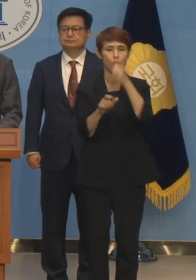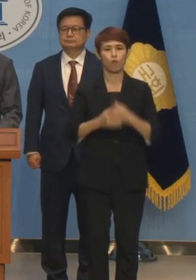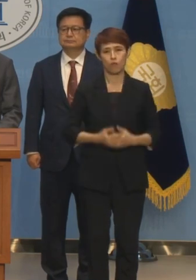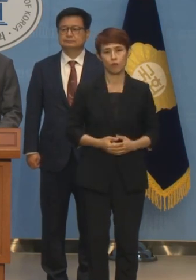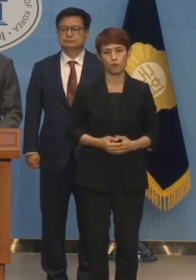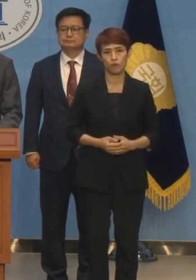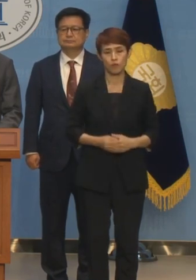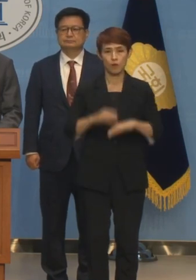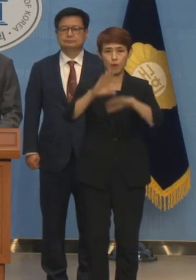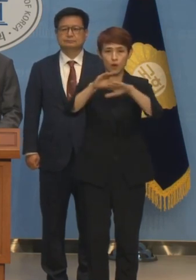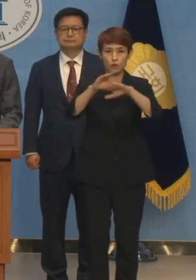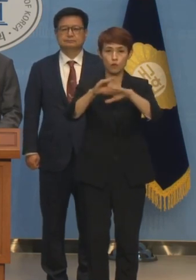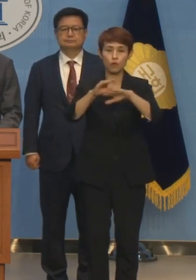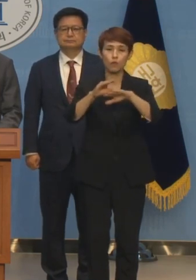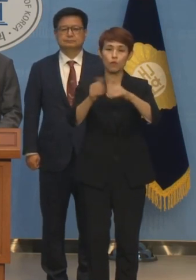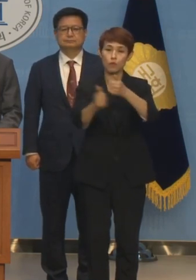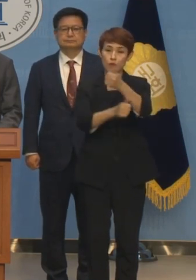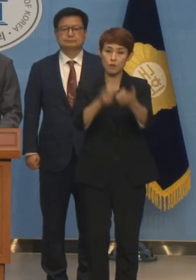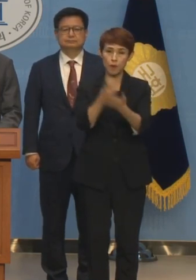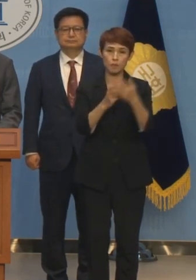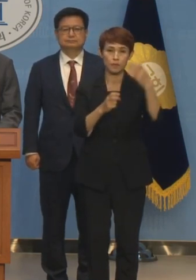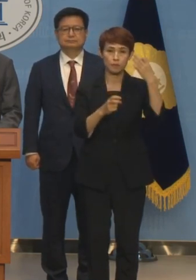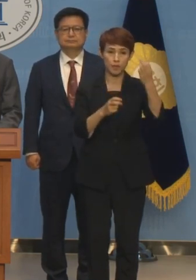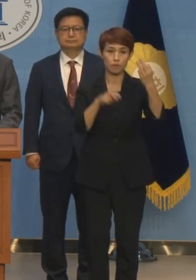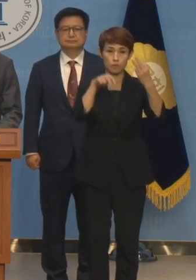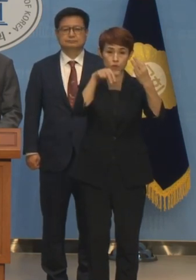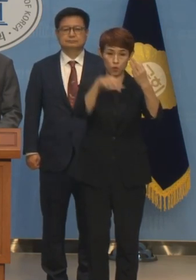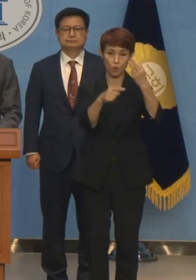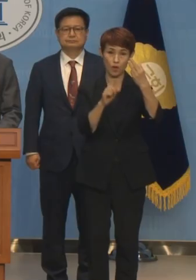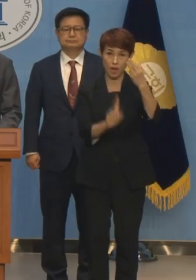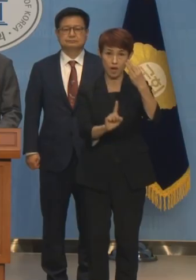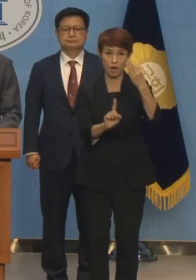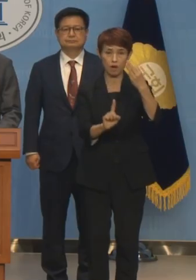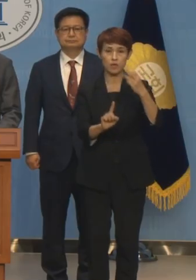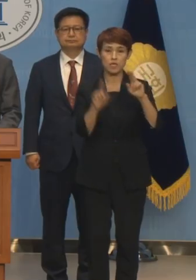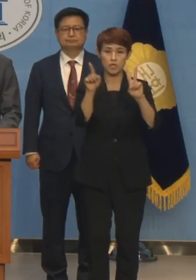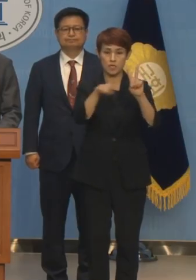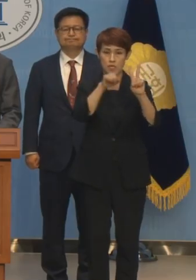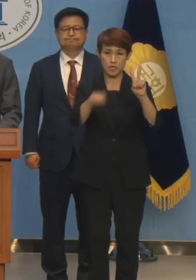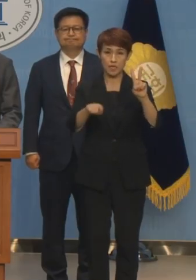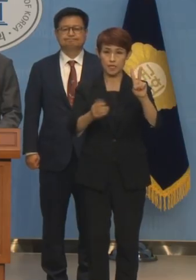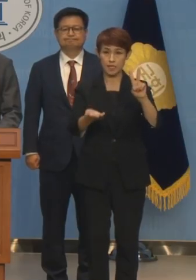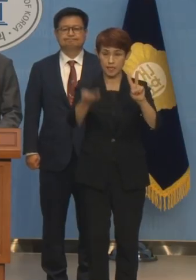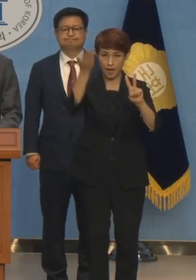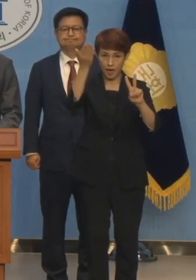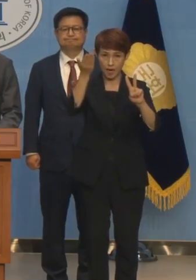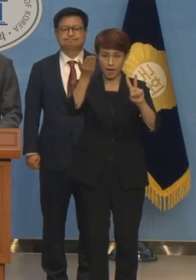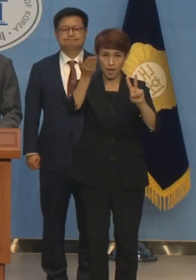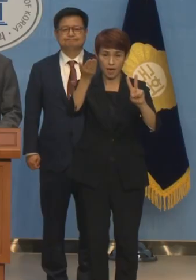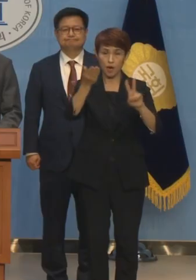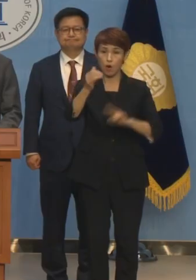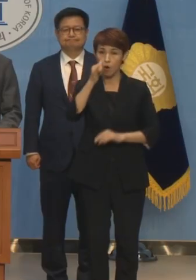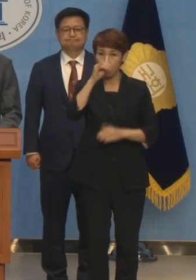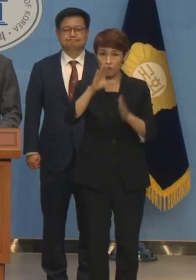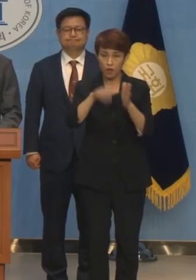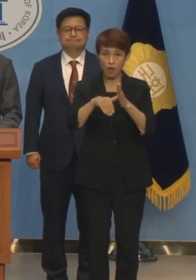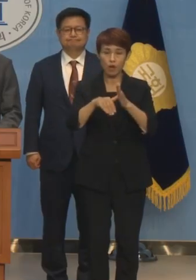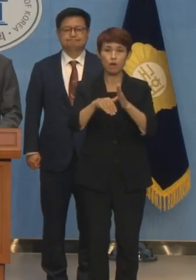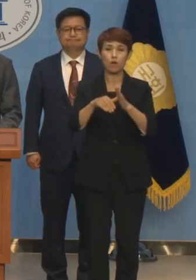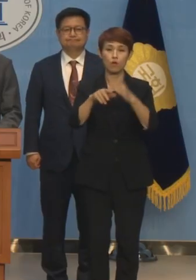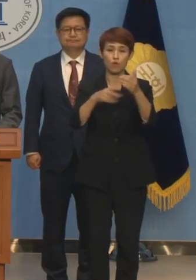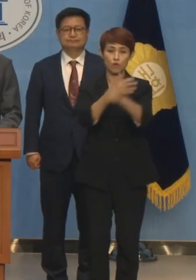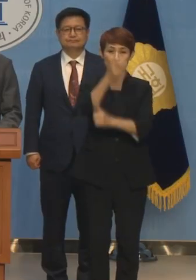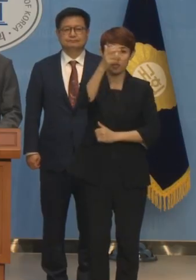아울러 방통위법 13조 1항은 2인 이상의 위원회 요구가 있는 때 위원장이 회의를